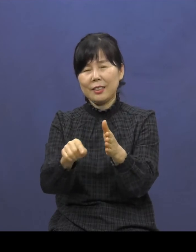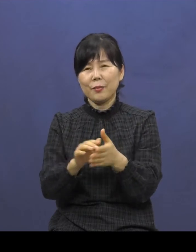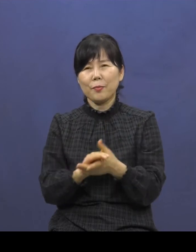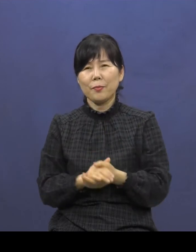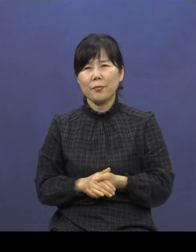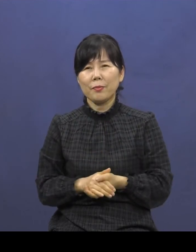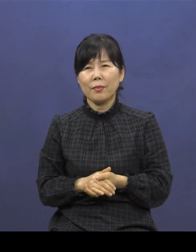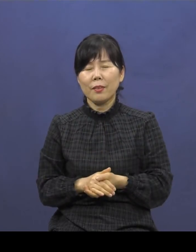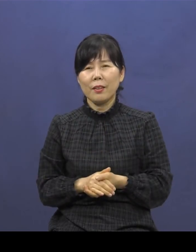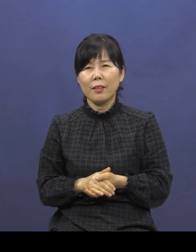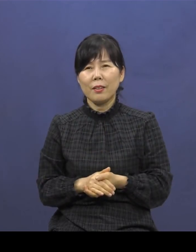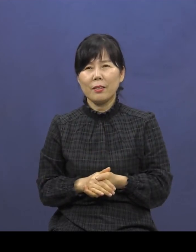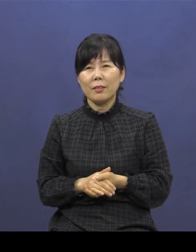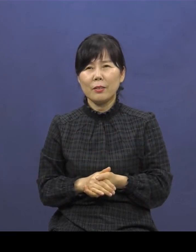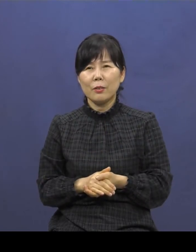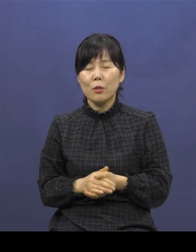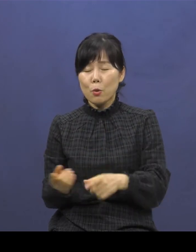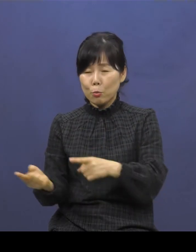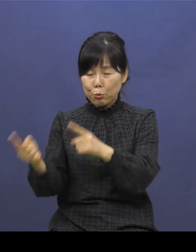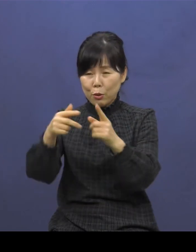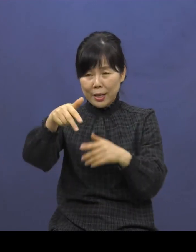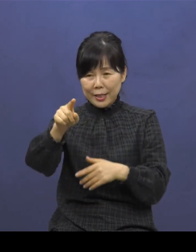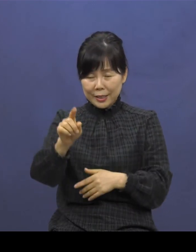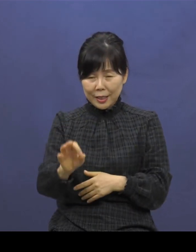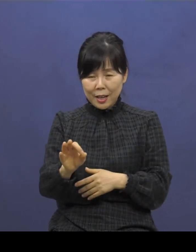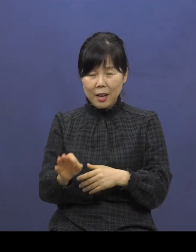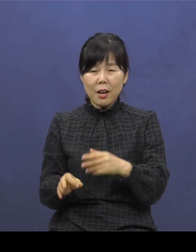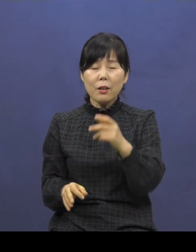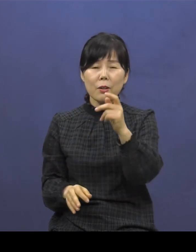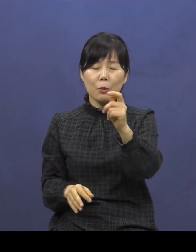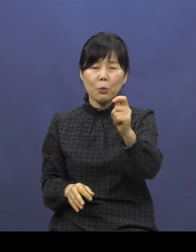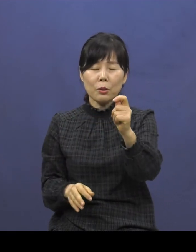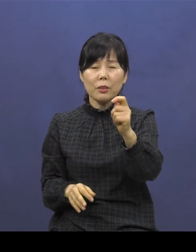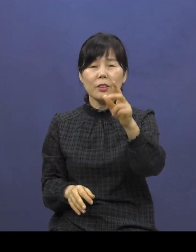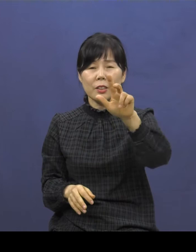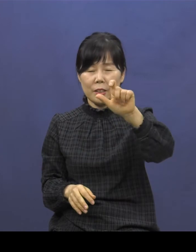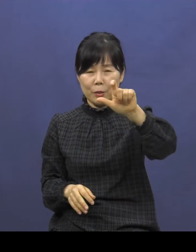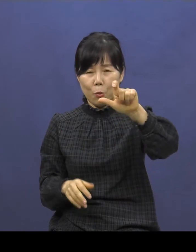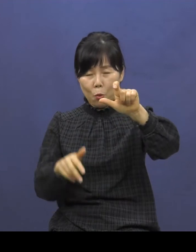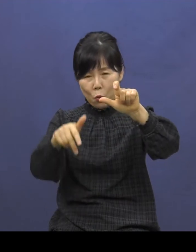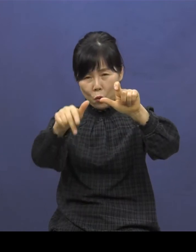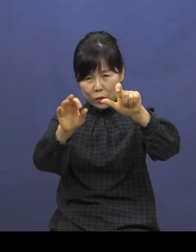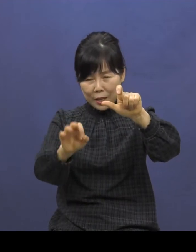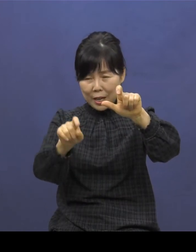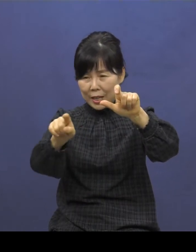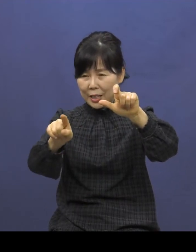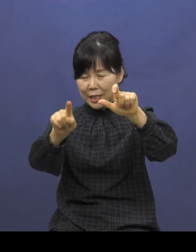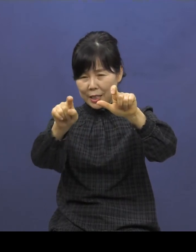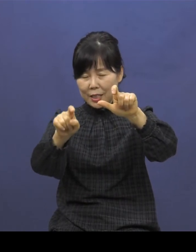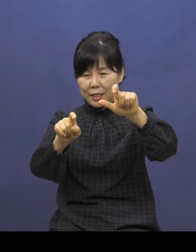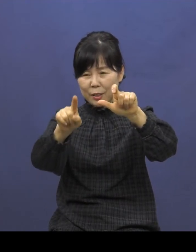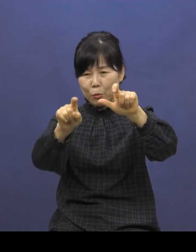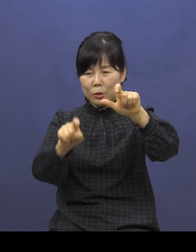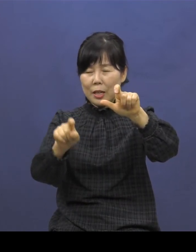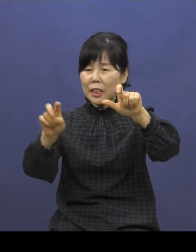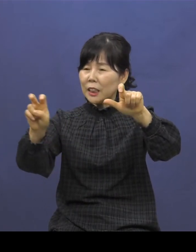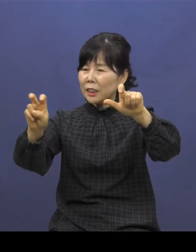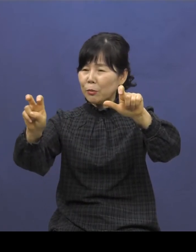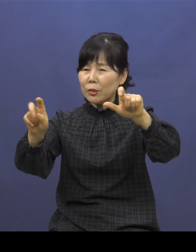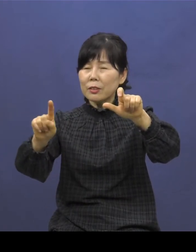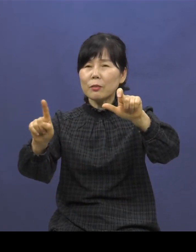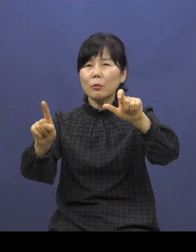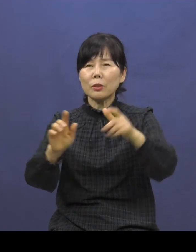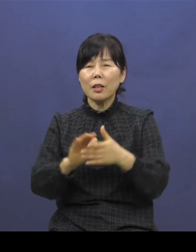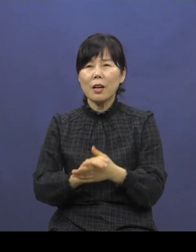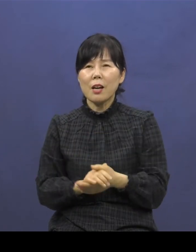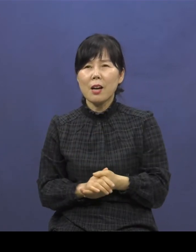바로 이런 면에서 본다면 이 부활장인 고린도전서 15장 가운데서 20절은요, 그야말로 금빛